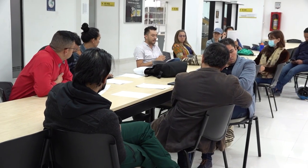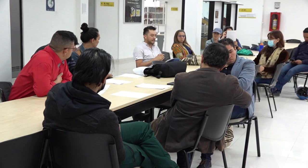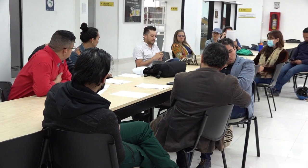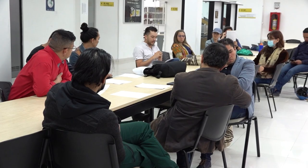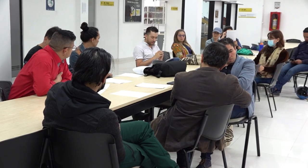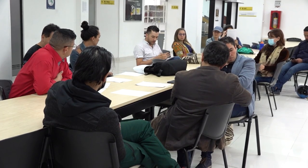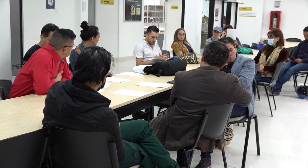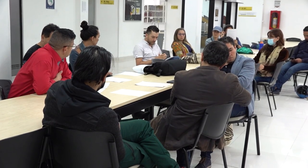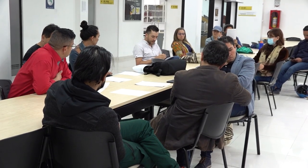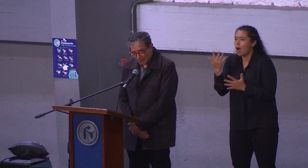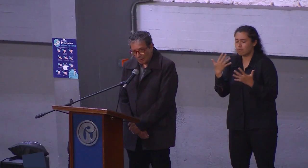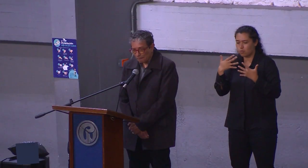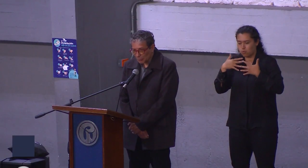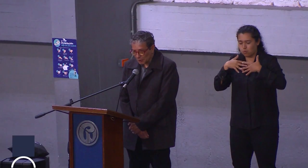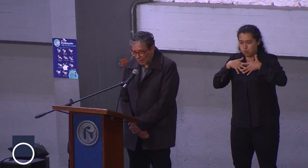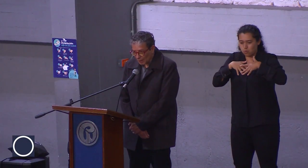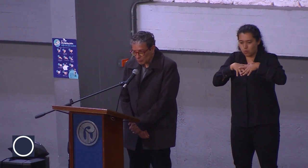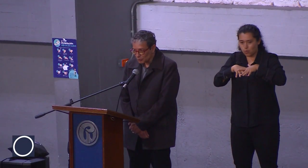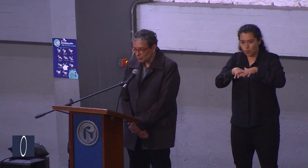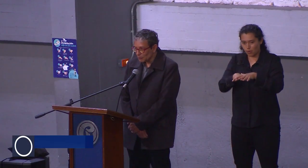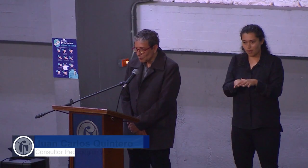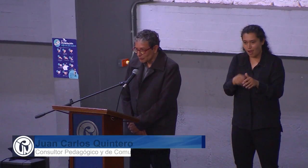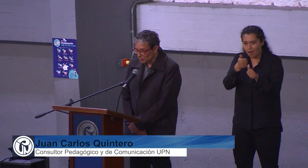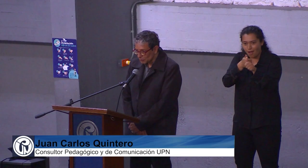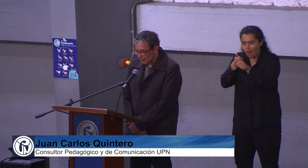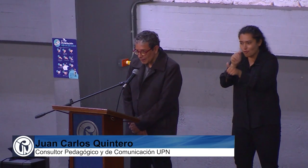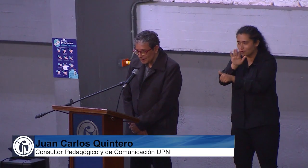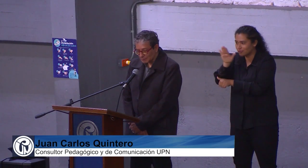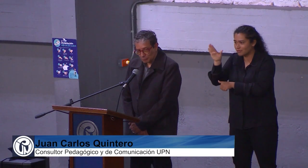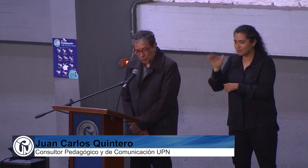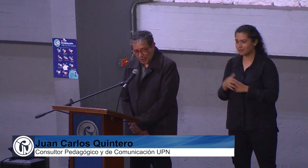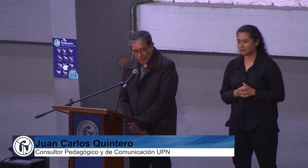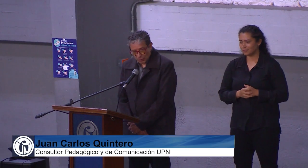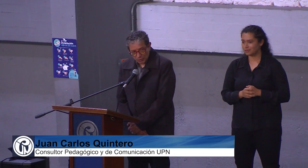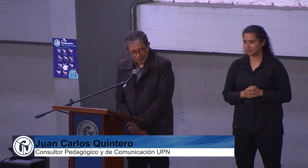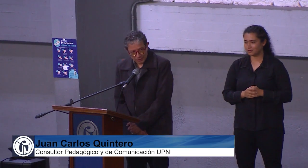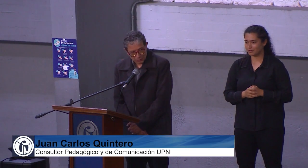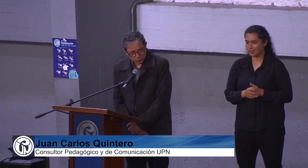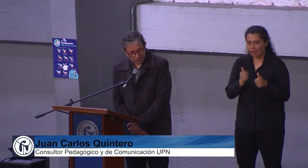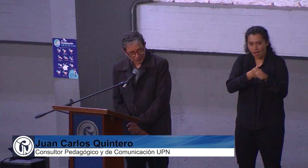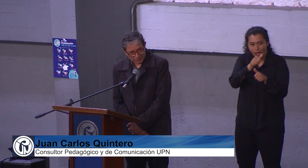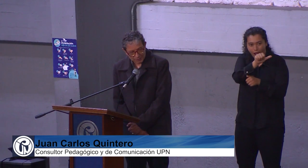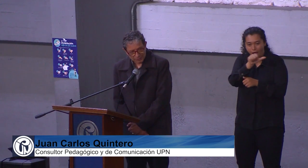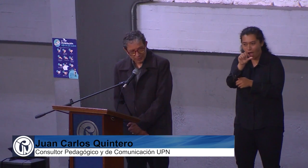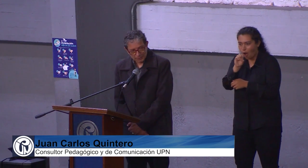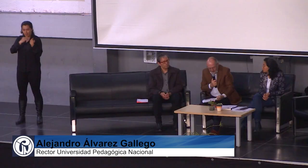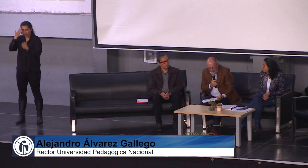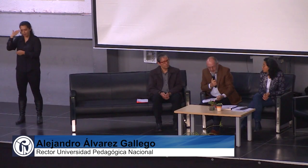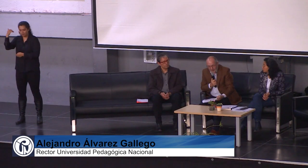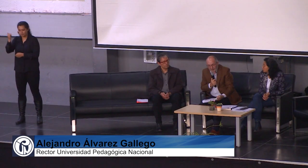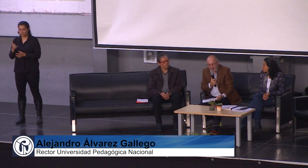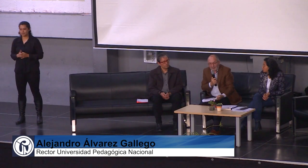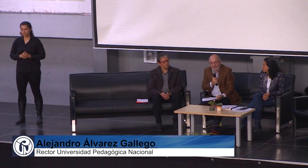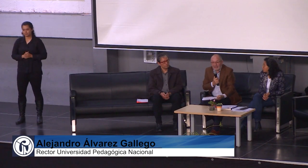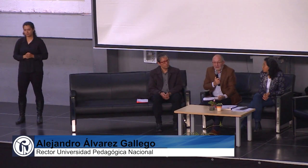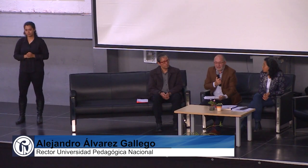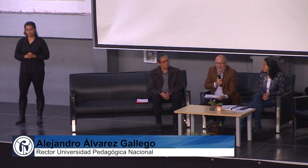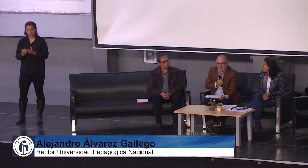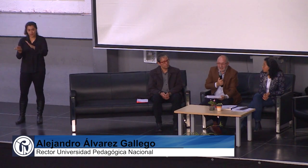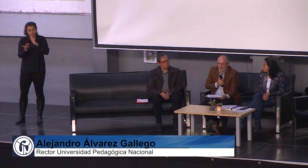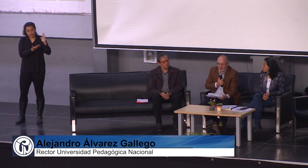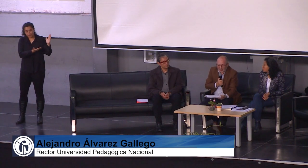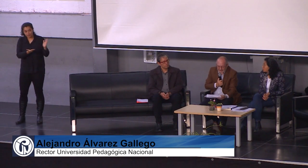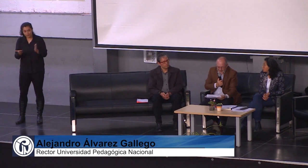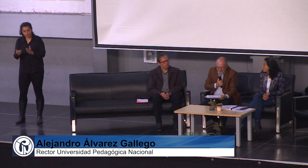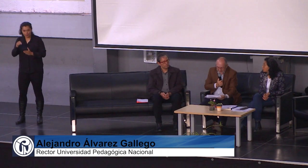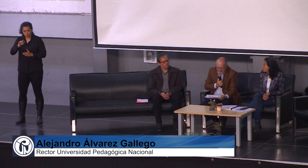voces hecha por cada uno de ustedes, por cada una de ustedes. Bienvenidos a